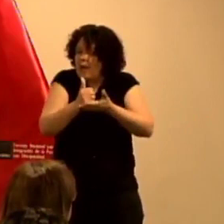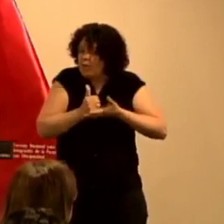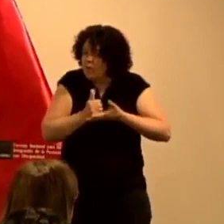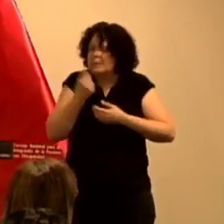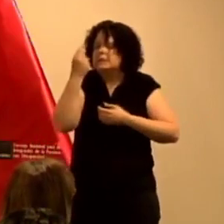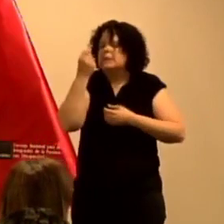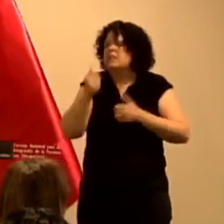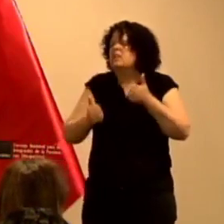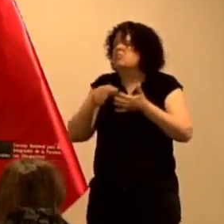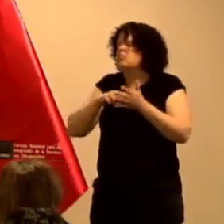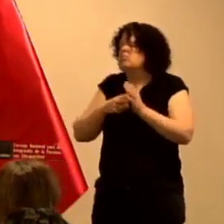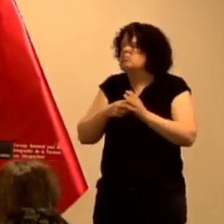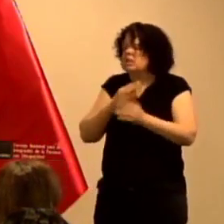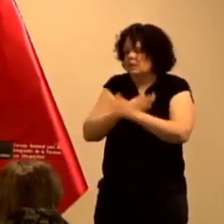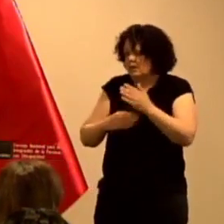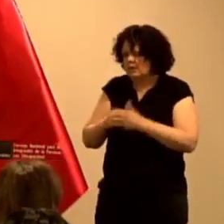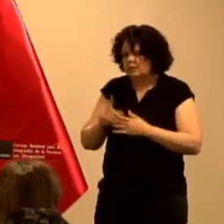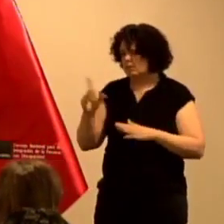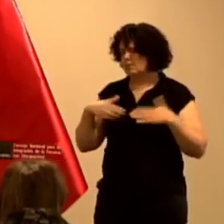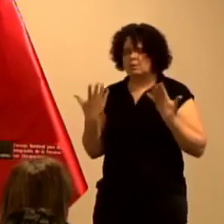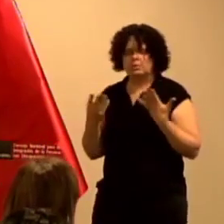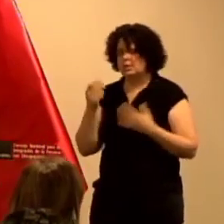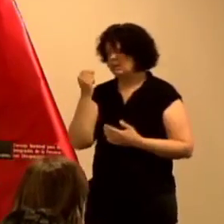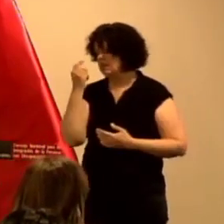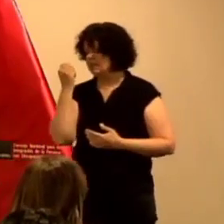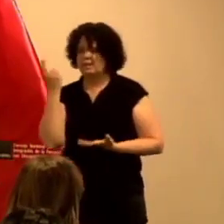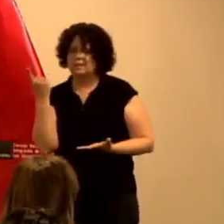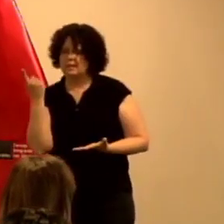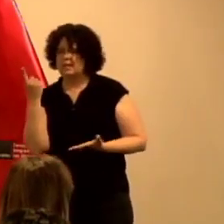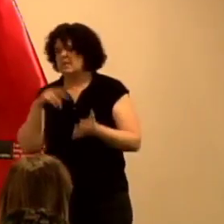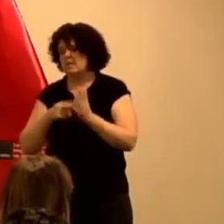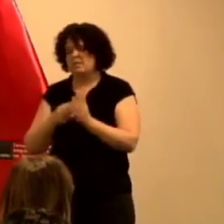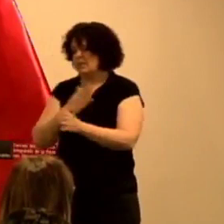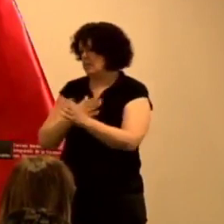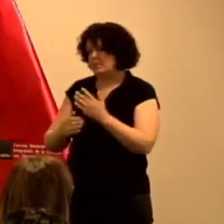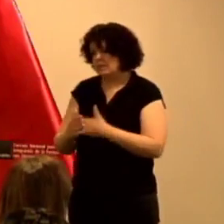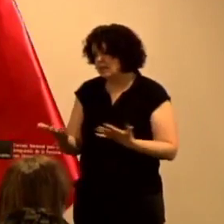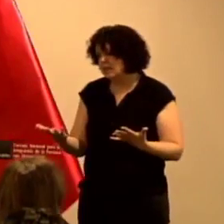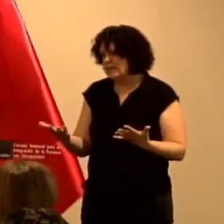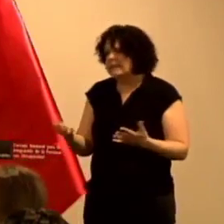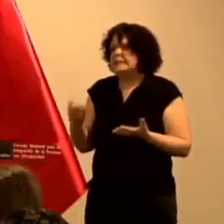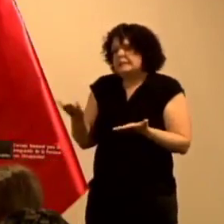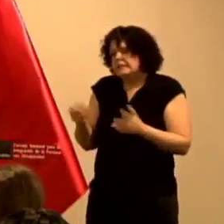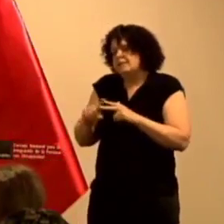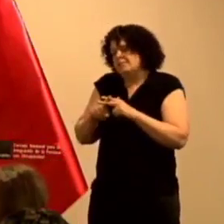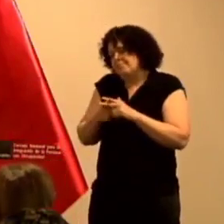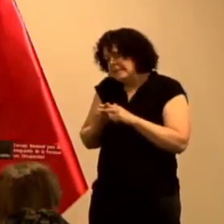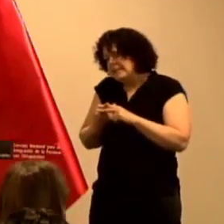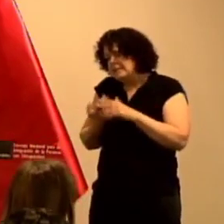que es discapacidad, poco haremos para entender o poco entenderemos lo que es discapacidad y entonces entraremos con